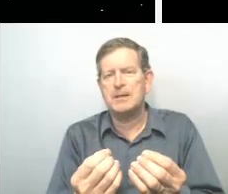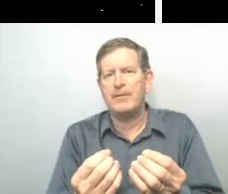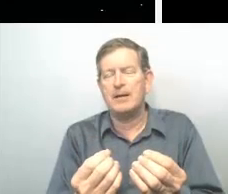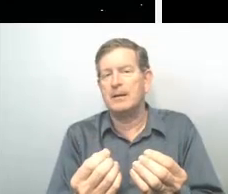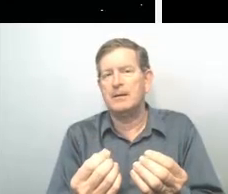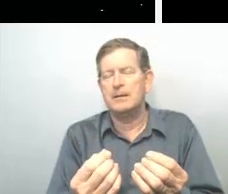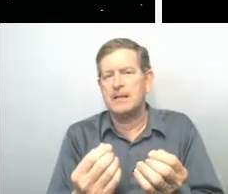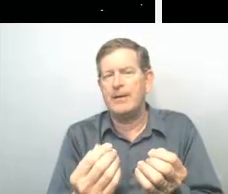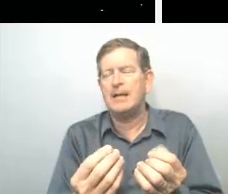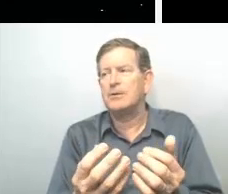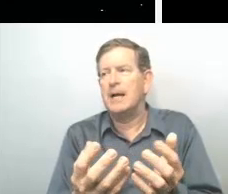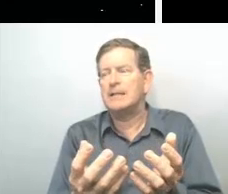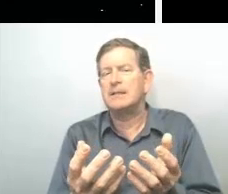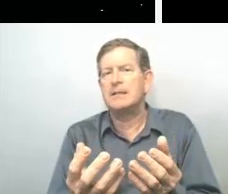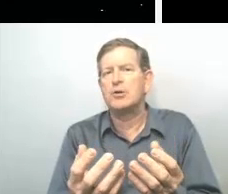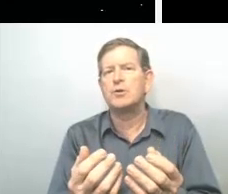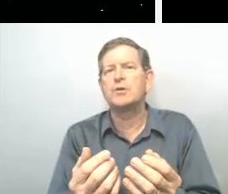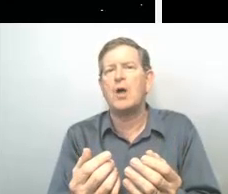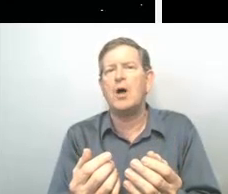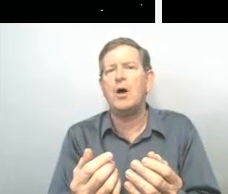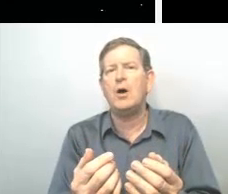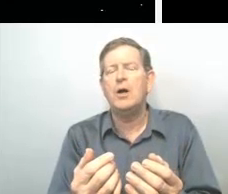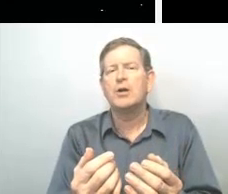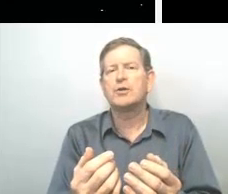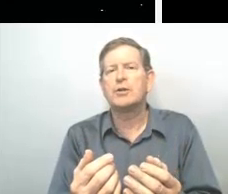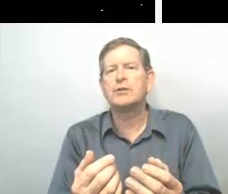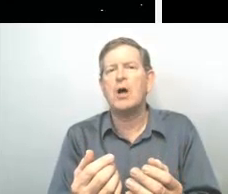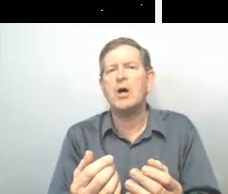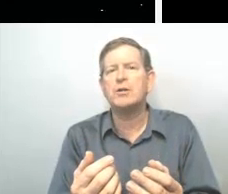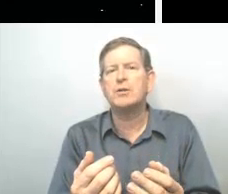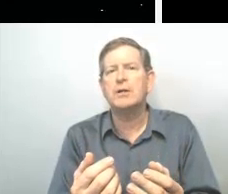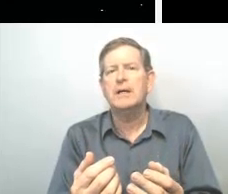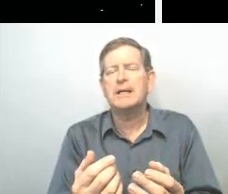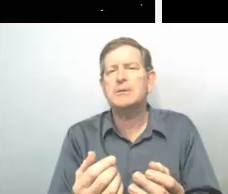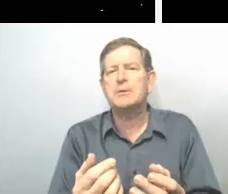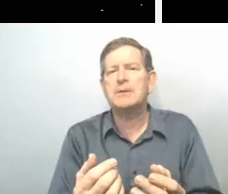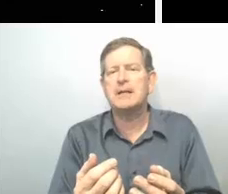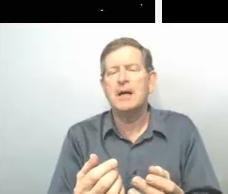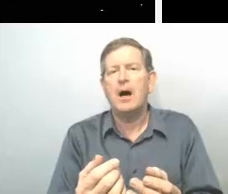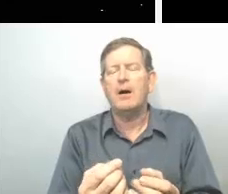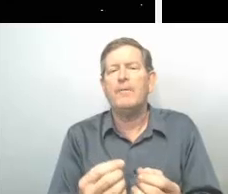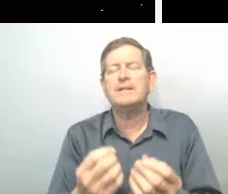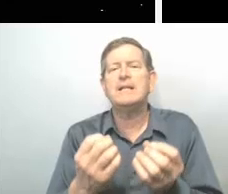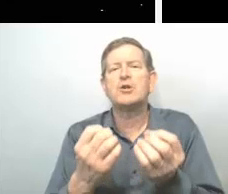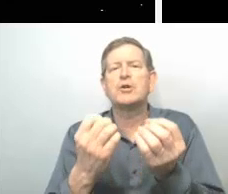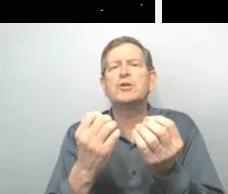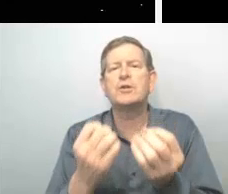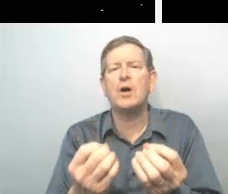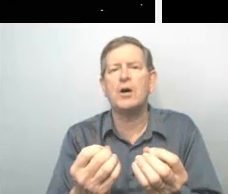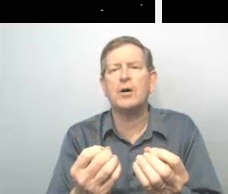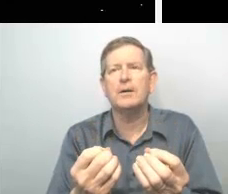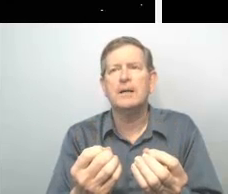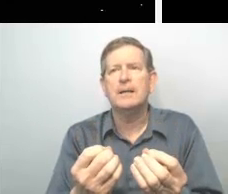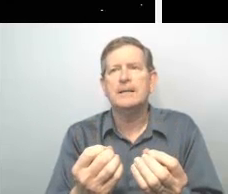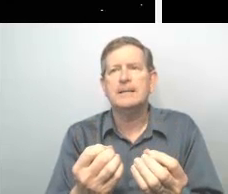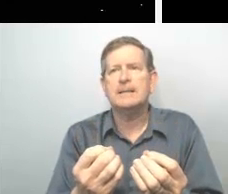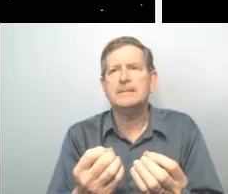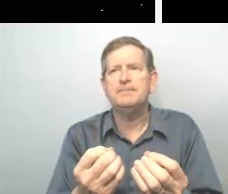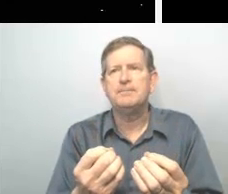question, ça va être, est-ce que c'est je sors, je sorte? Qu'est-ce que c'est? En fait, c'est je